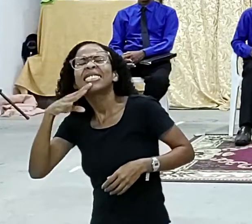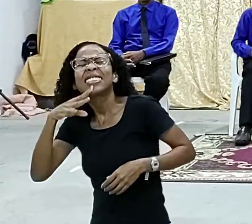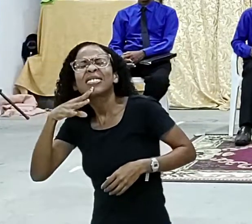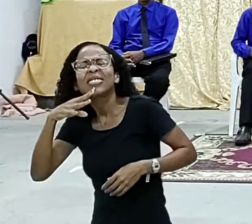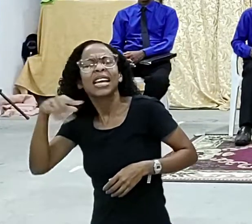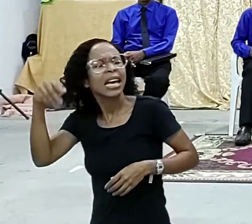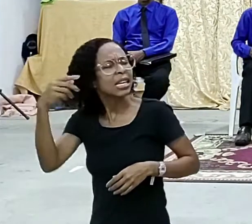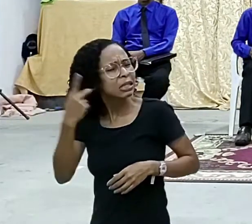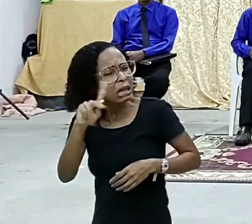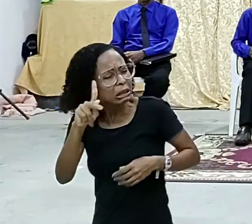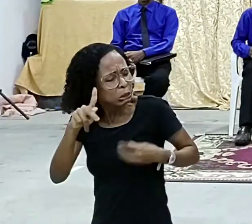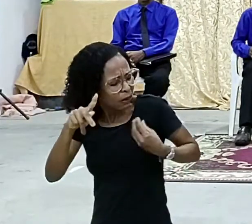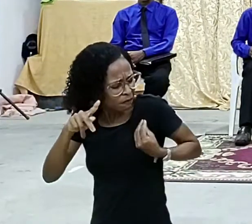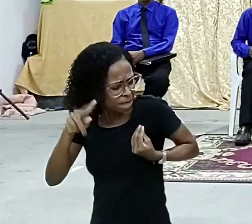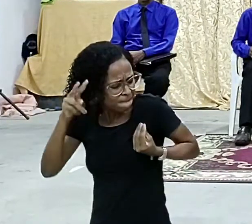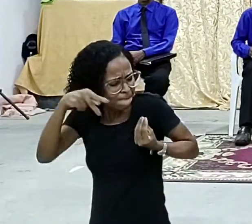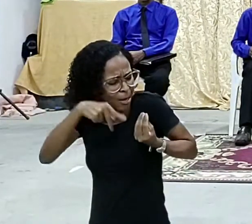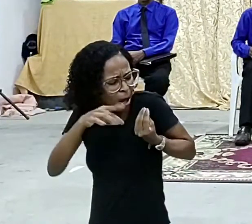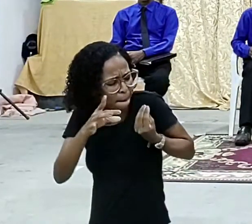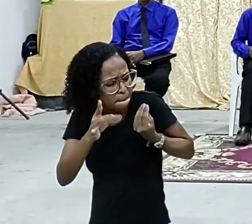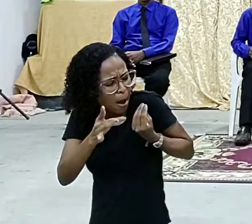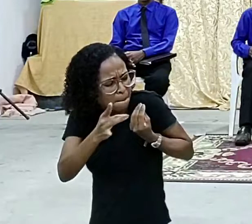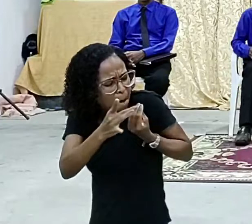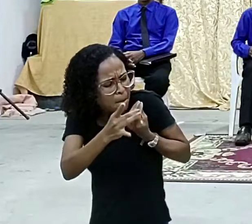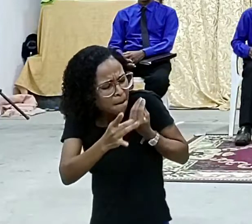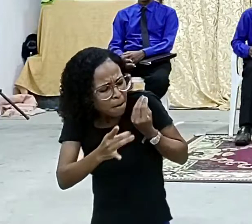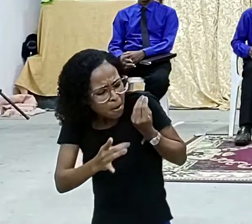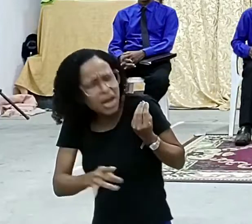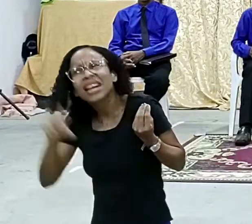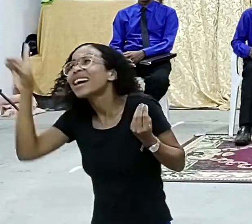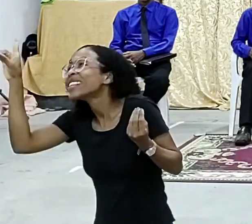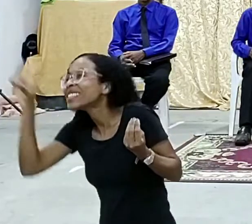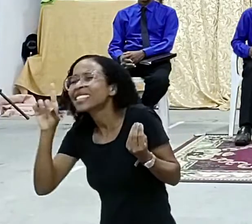que travamos. Sabe também